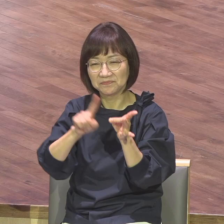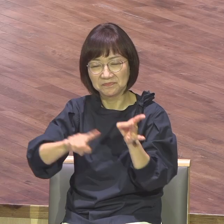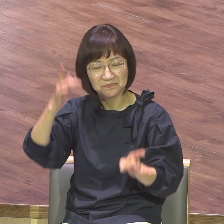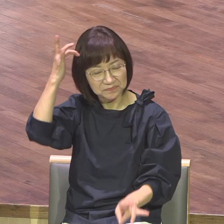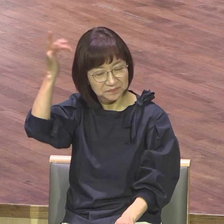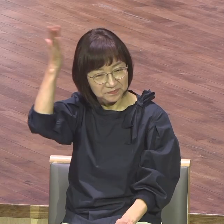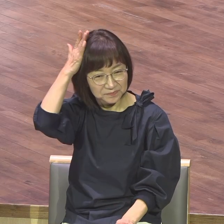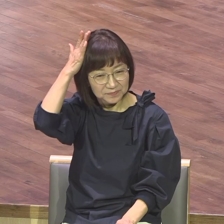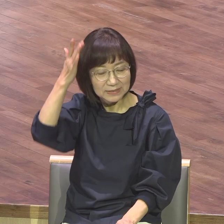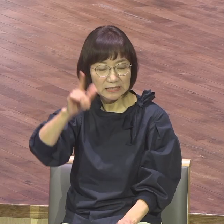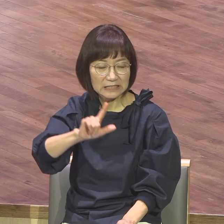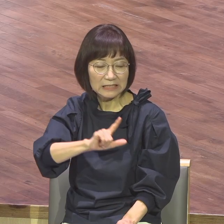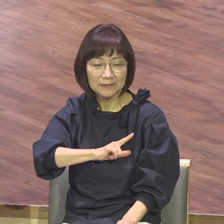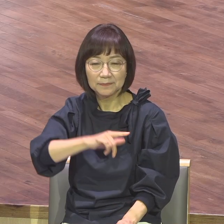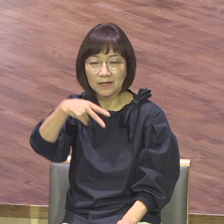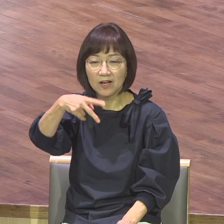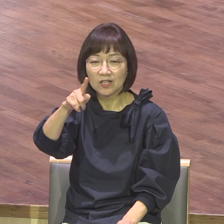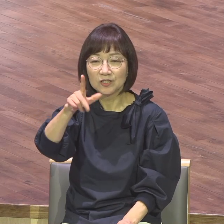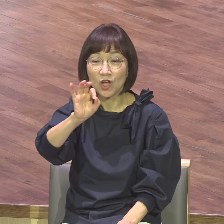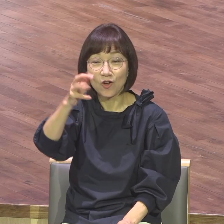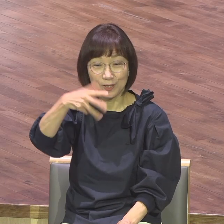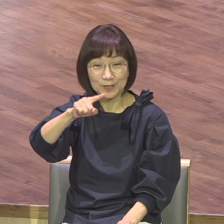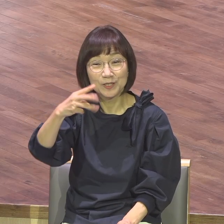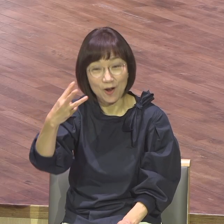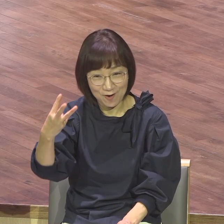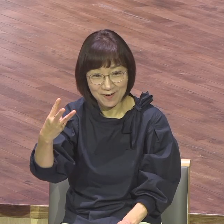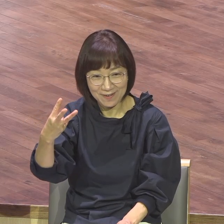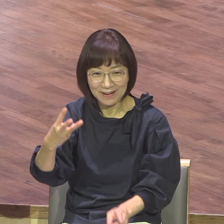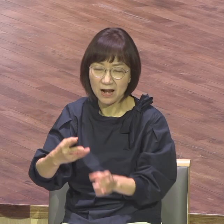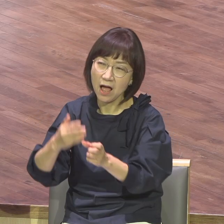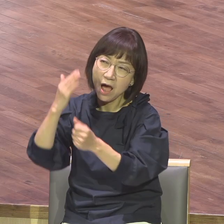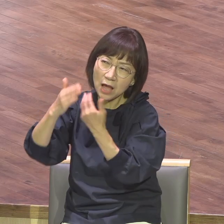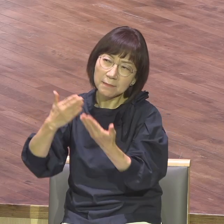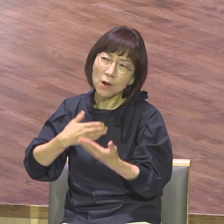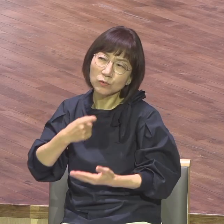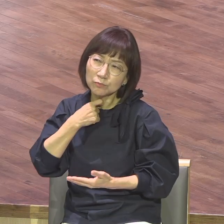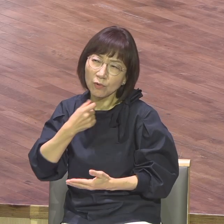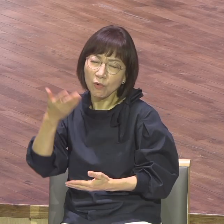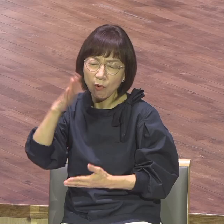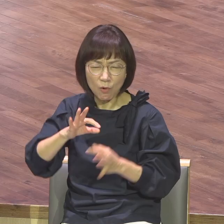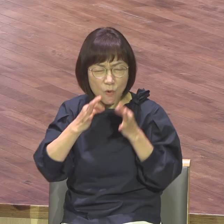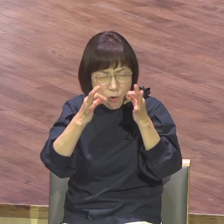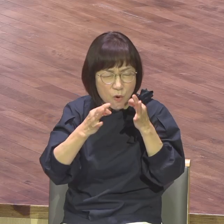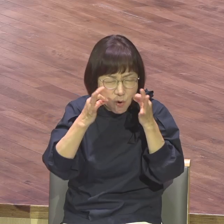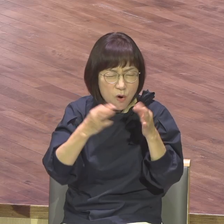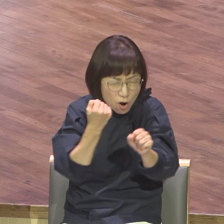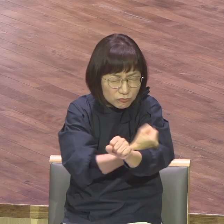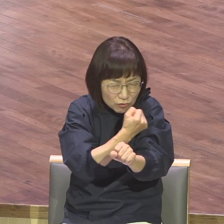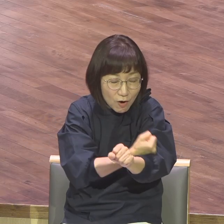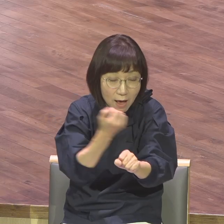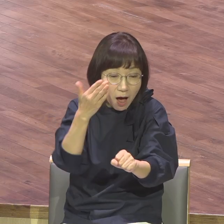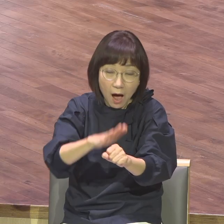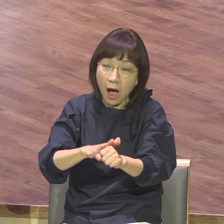왜? 하나님이 영이 없으니까 알게 진리를 못 찾게 되는 겁니다. 근데